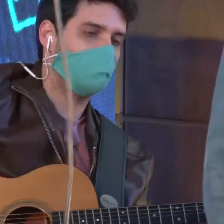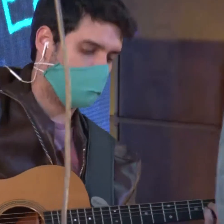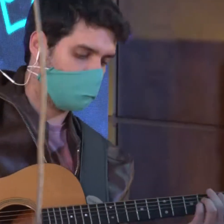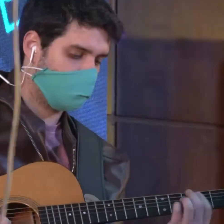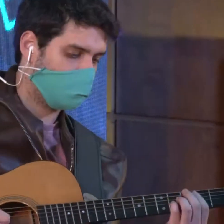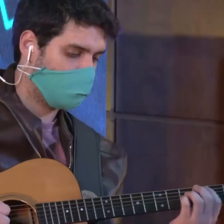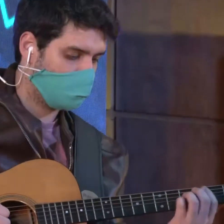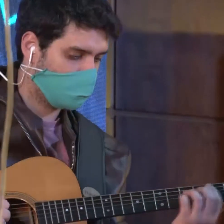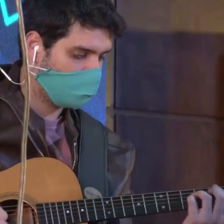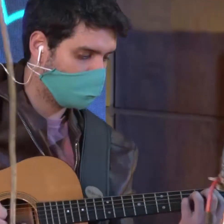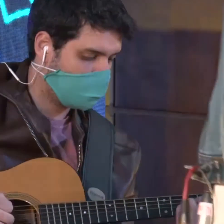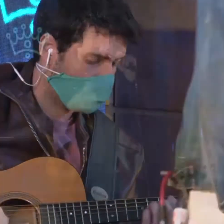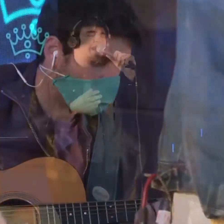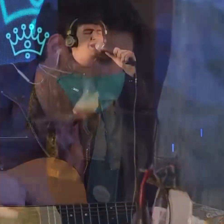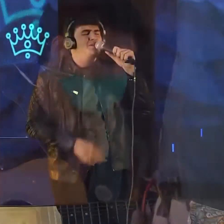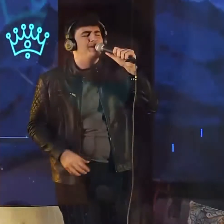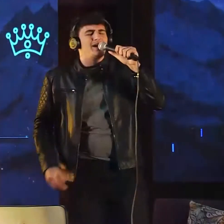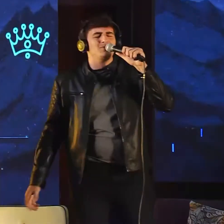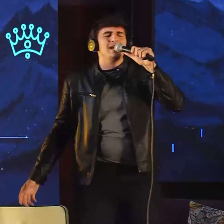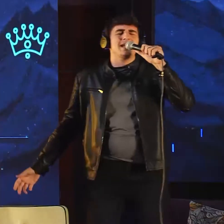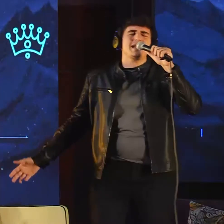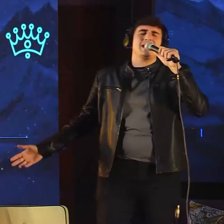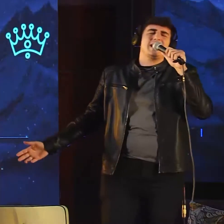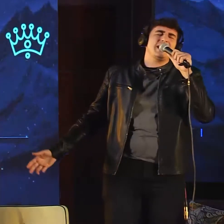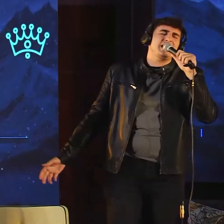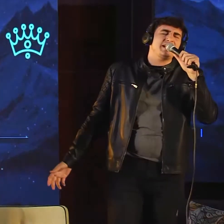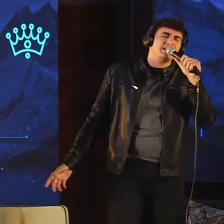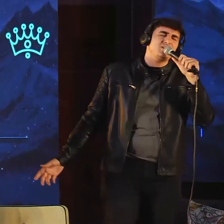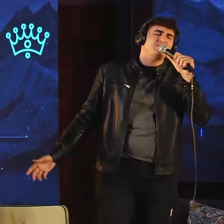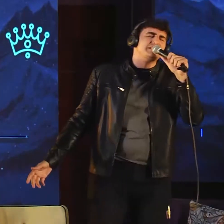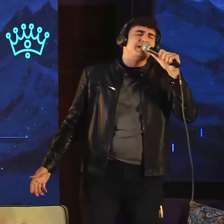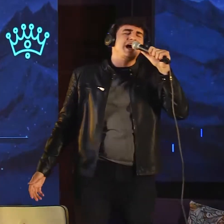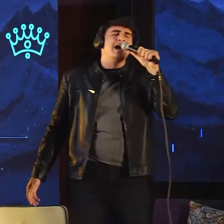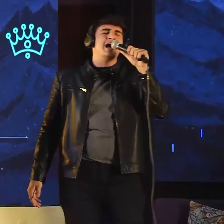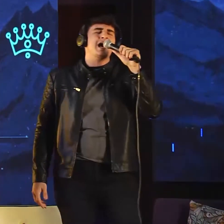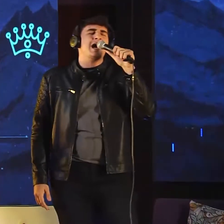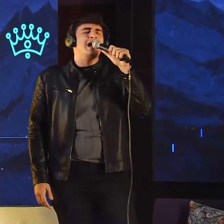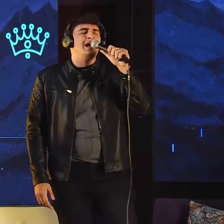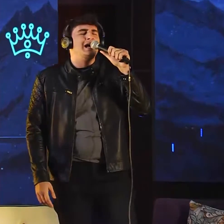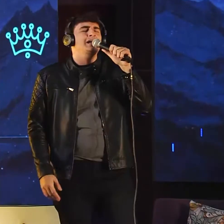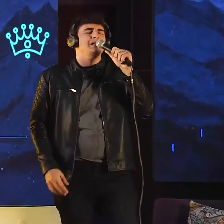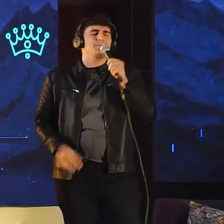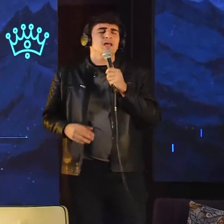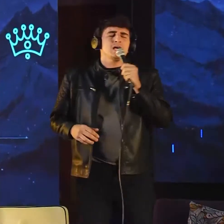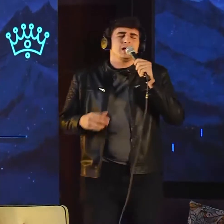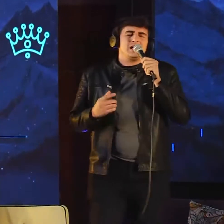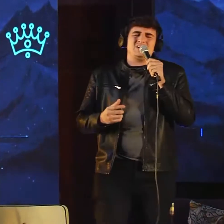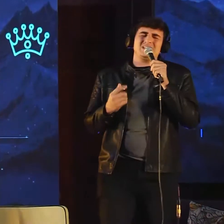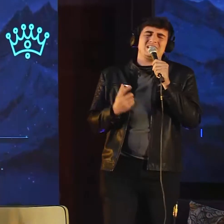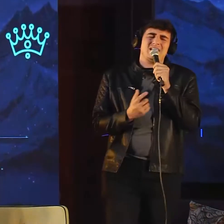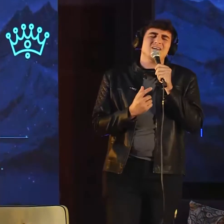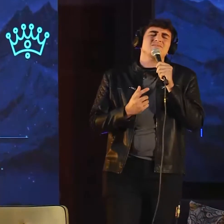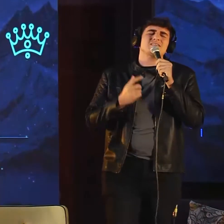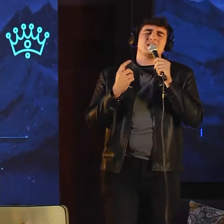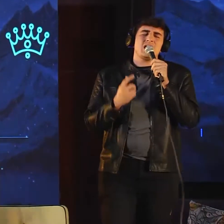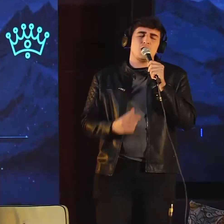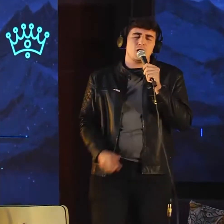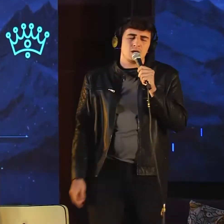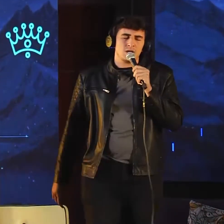A ordem é avançar para o reino, avançar. A ordem